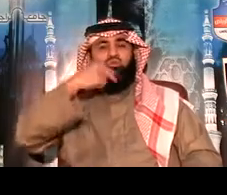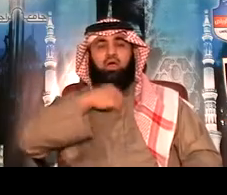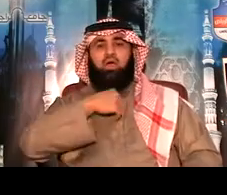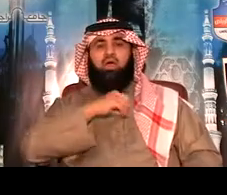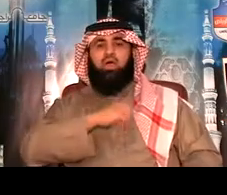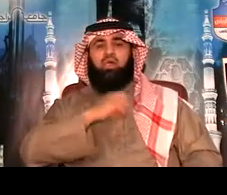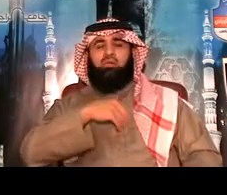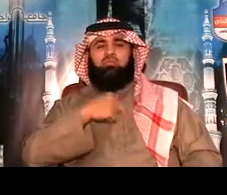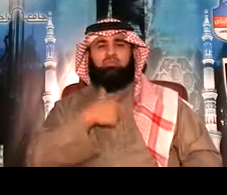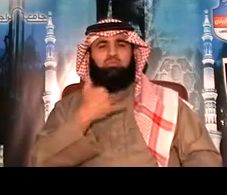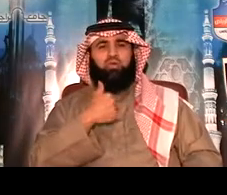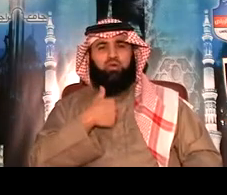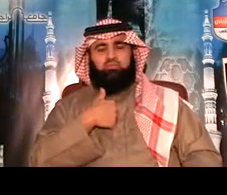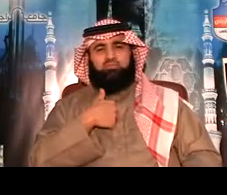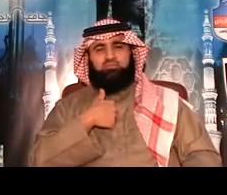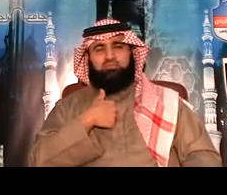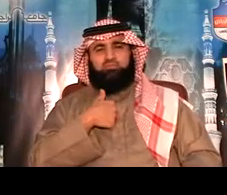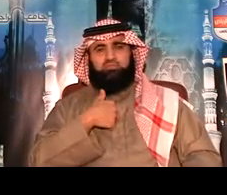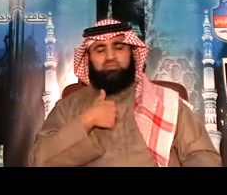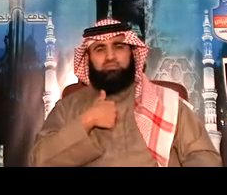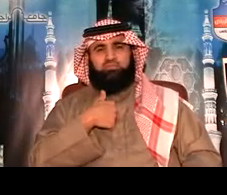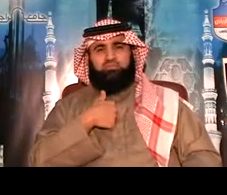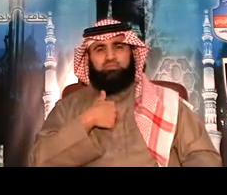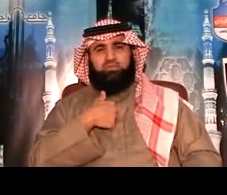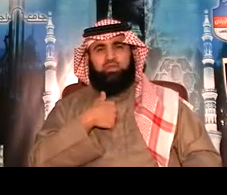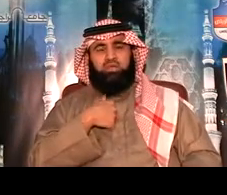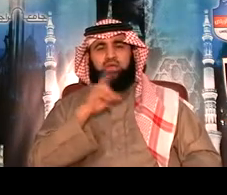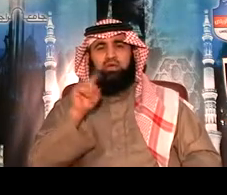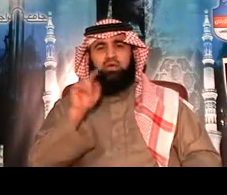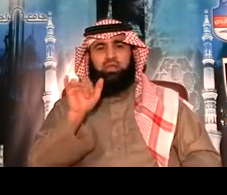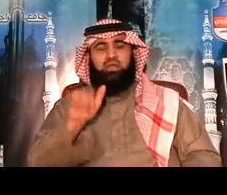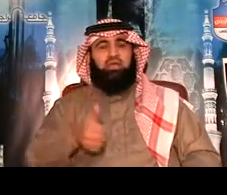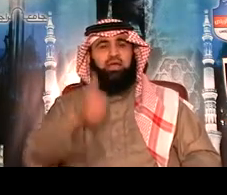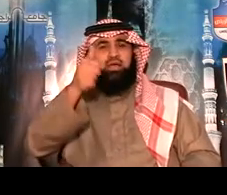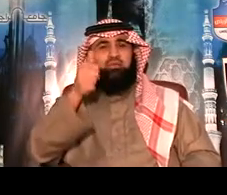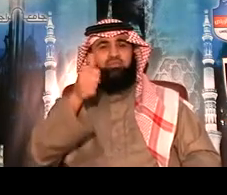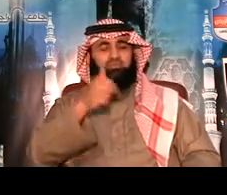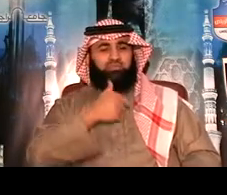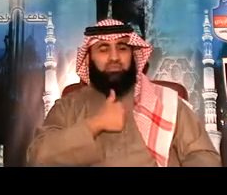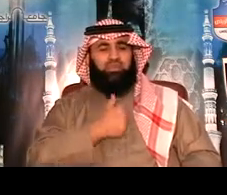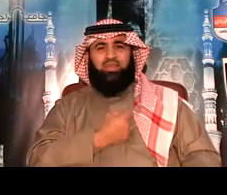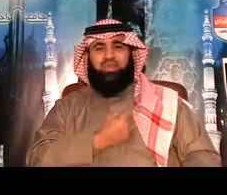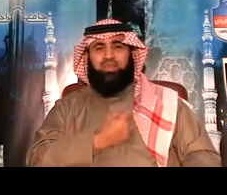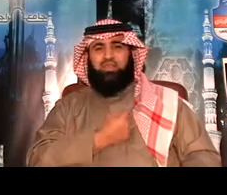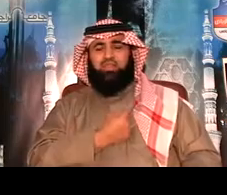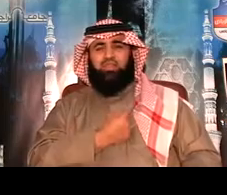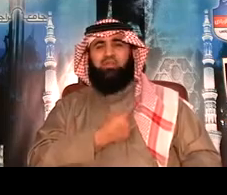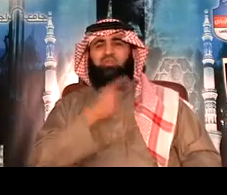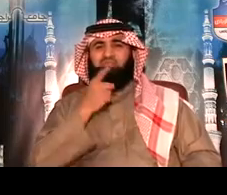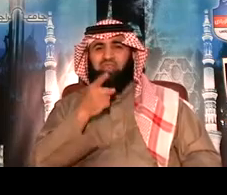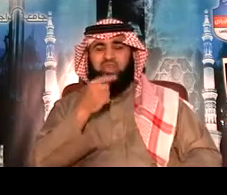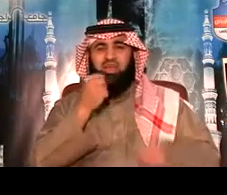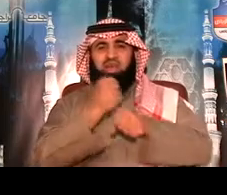قلوبكم. رواه مسلم. والرياء الذي يحبط العمل هو أن يعمل الإنسان العمل